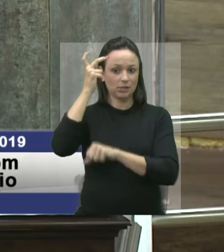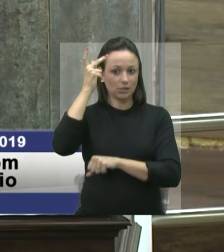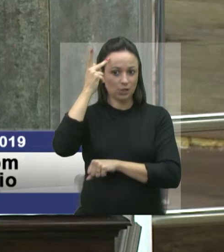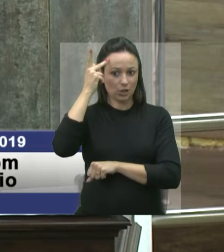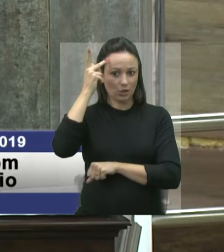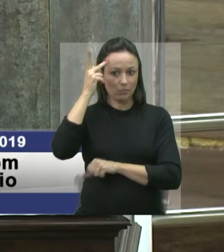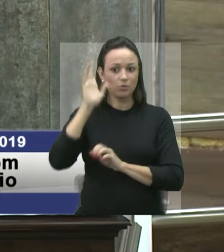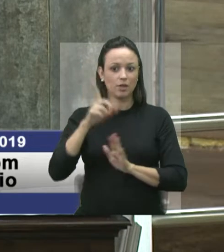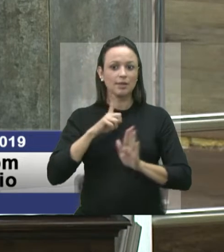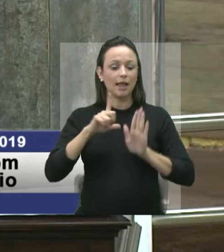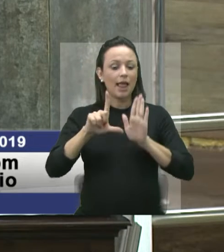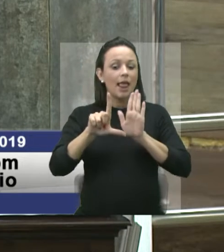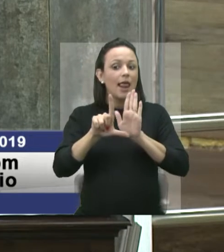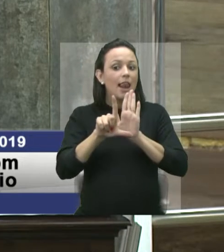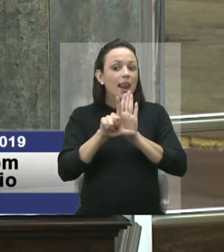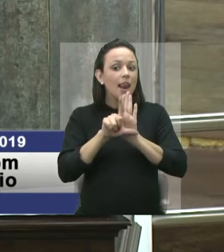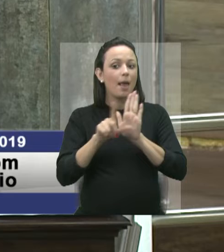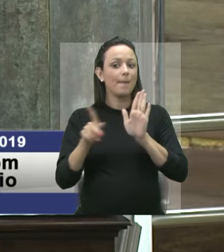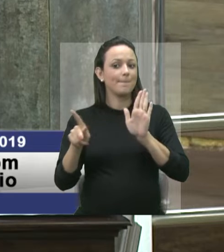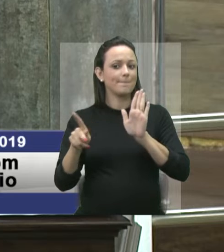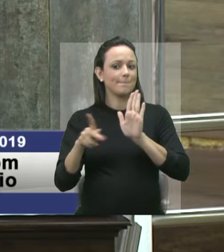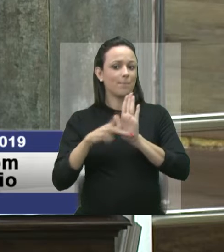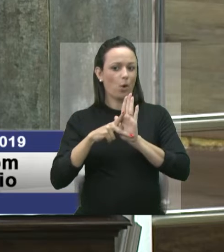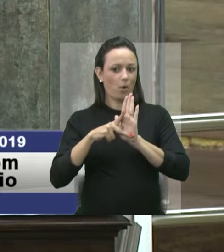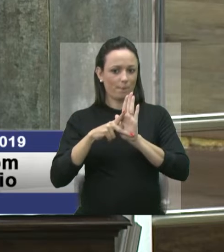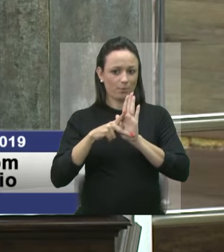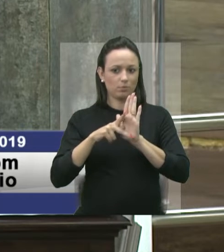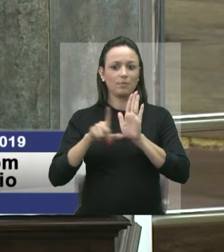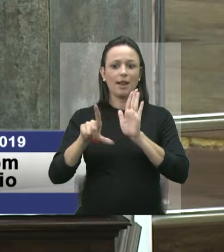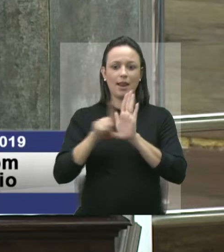legislação específica. A Lei Municipal número